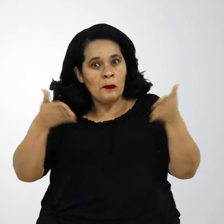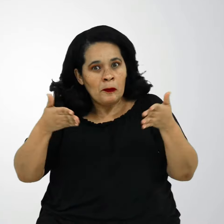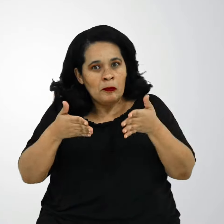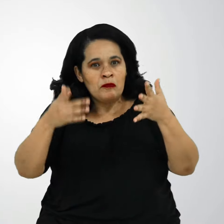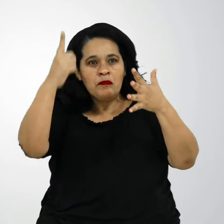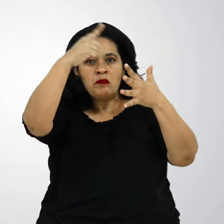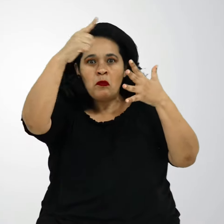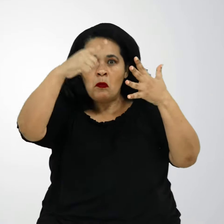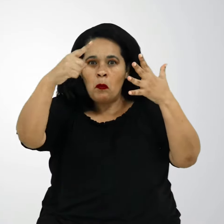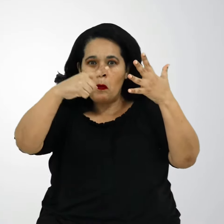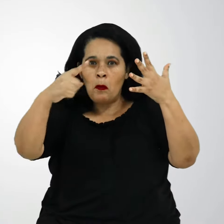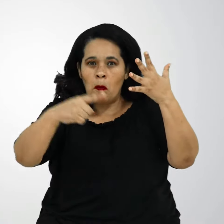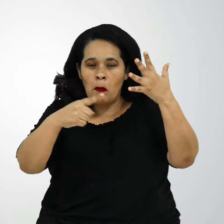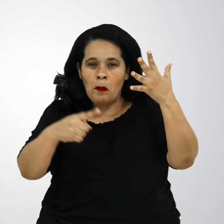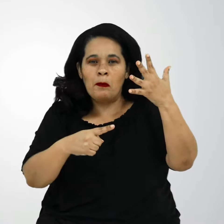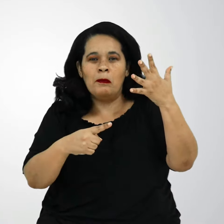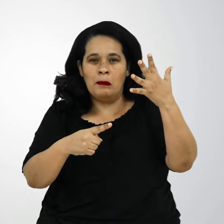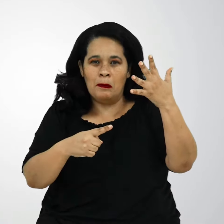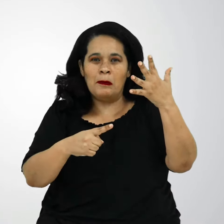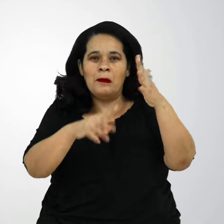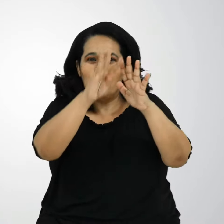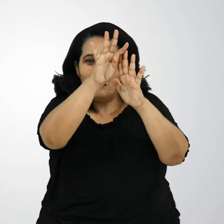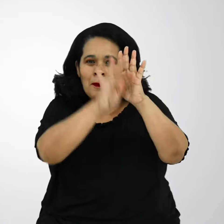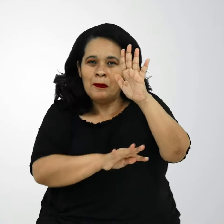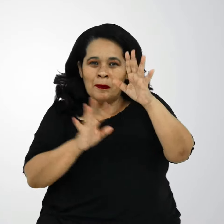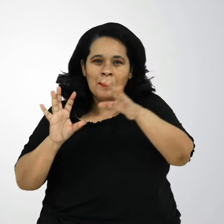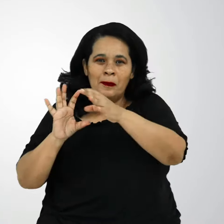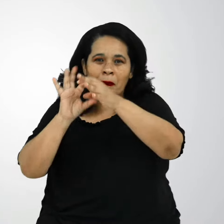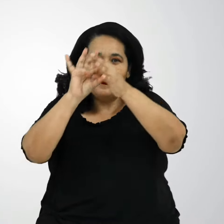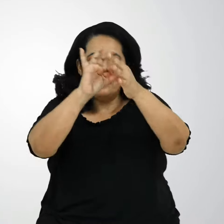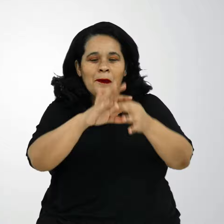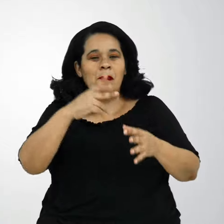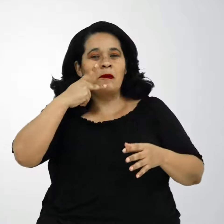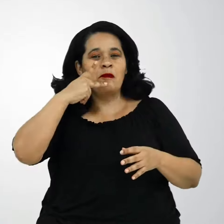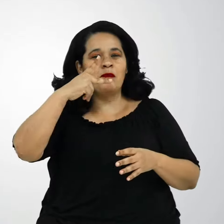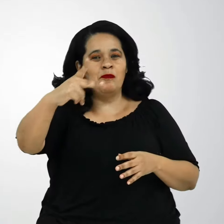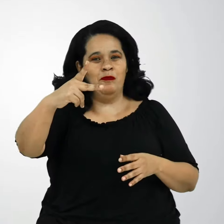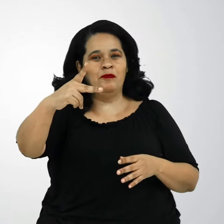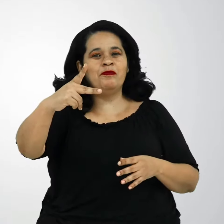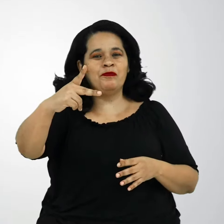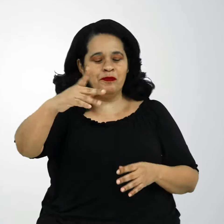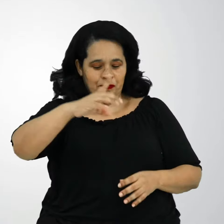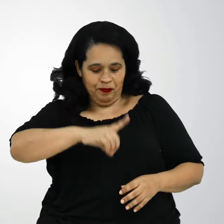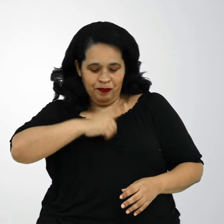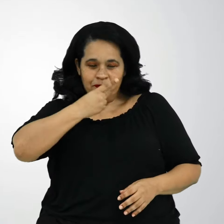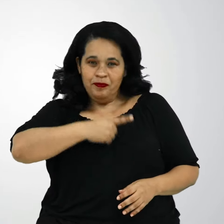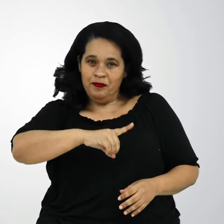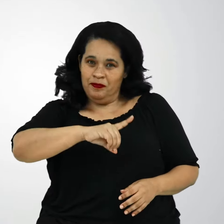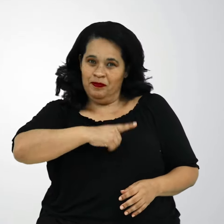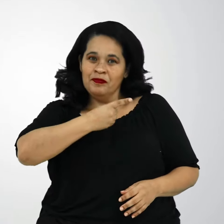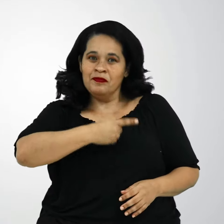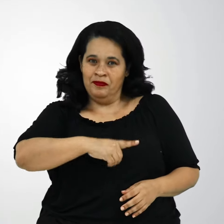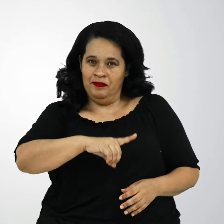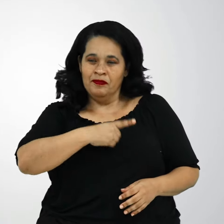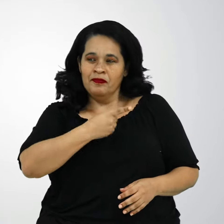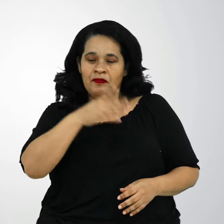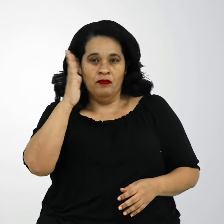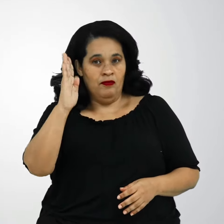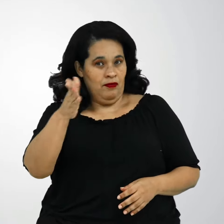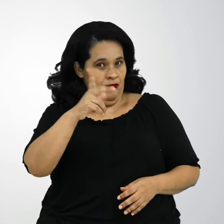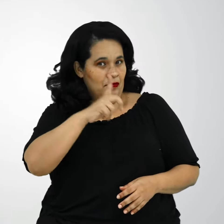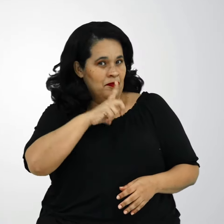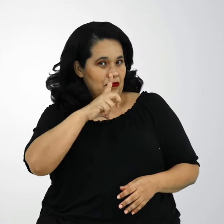durante todo esse mês no programa Texto e Contexto sobre as profecias do livro do profeta Daniel. Já tivemos